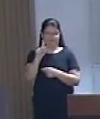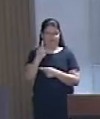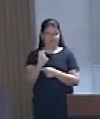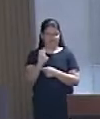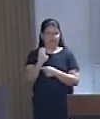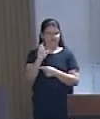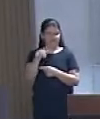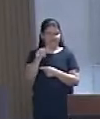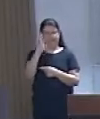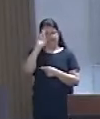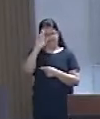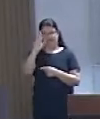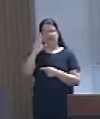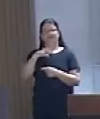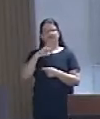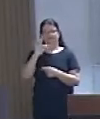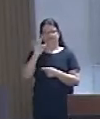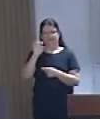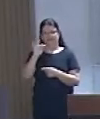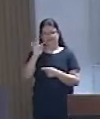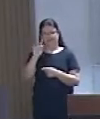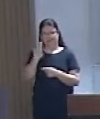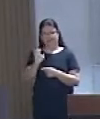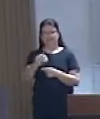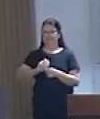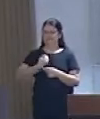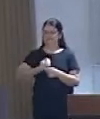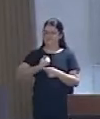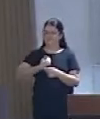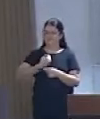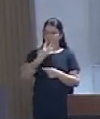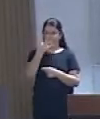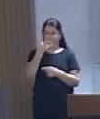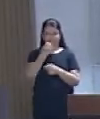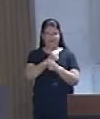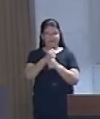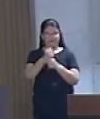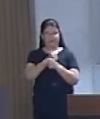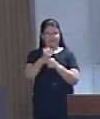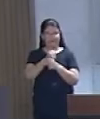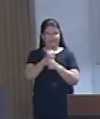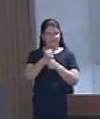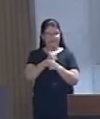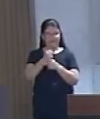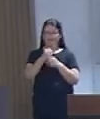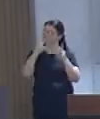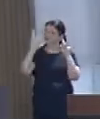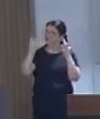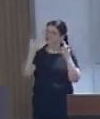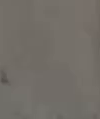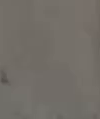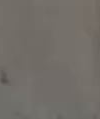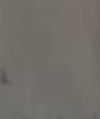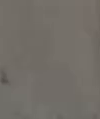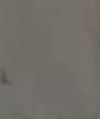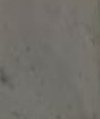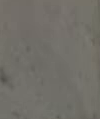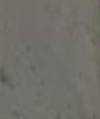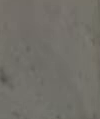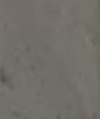fui dirigente da FETAP e vivenciei por 4 anos essa temática da Previdência